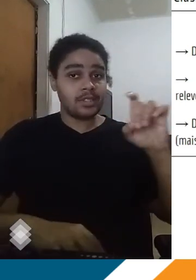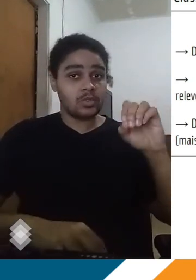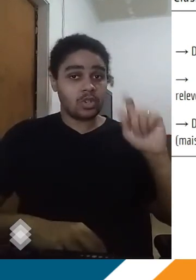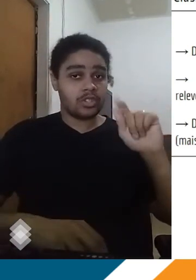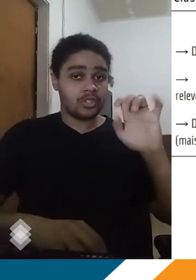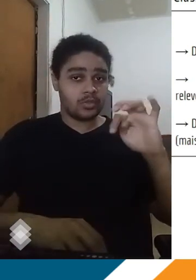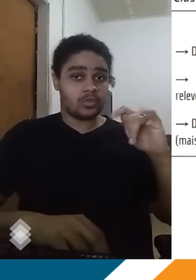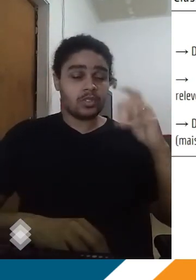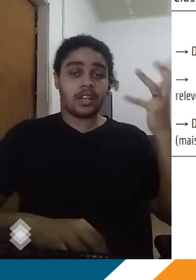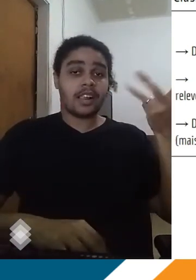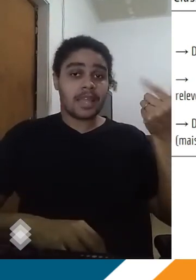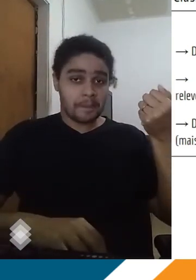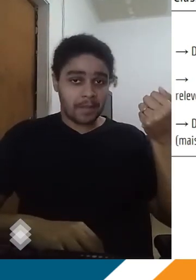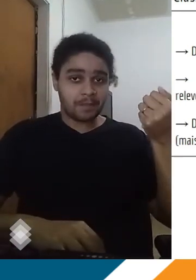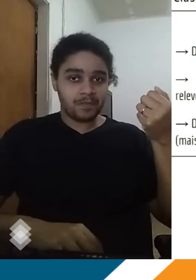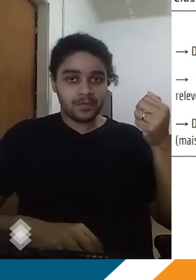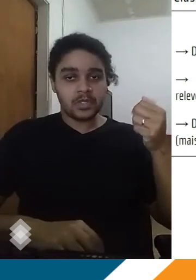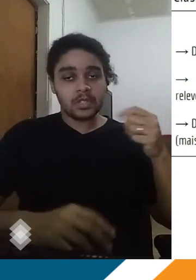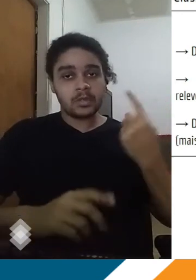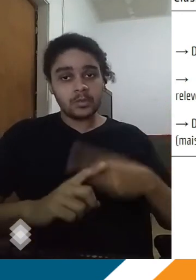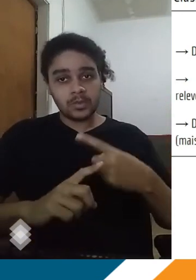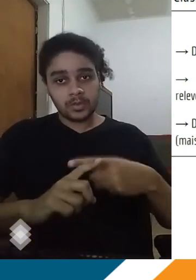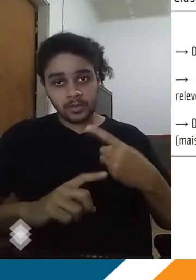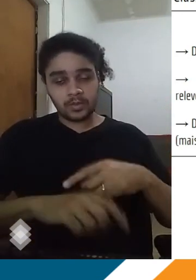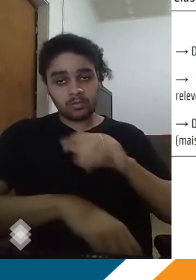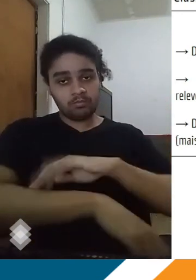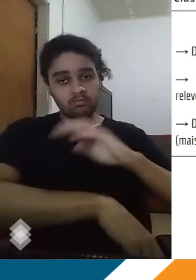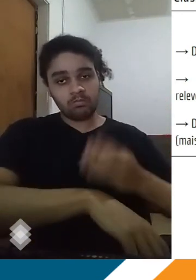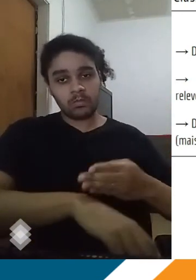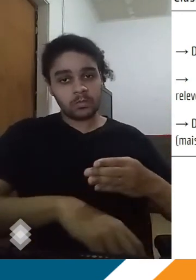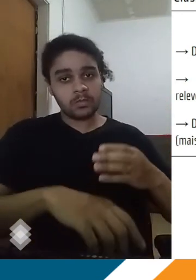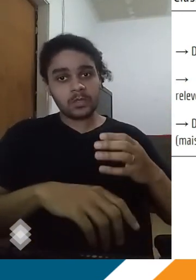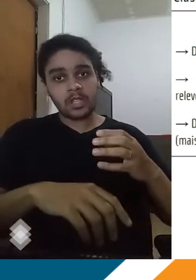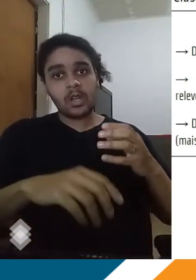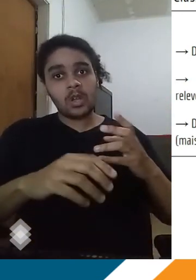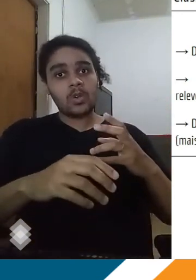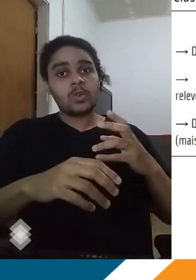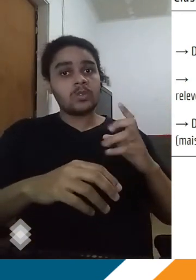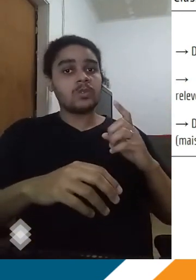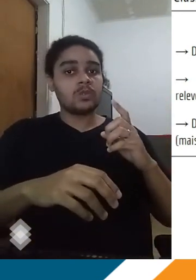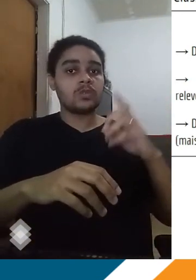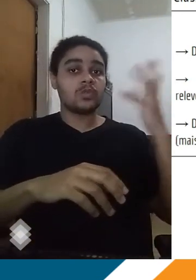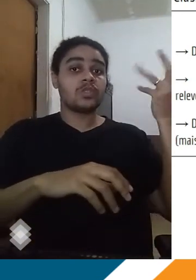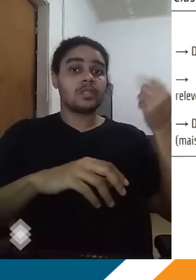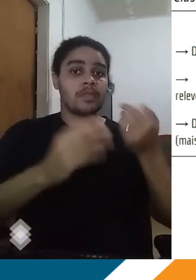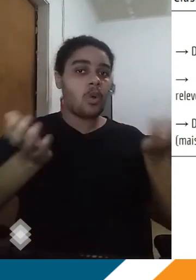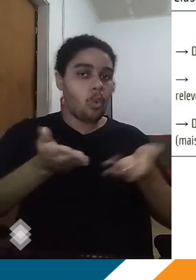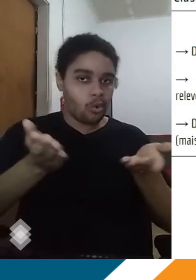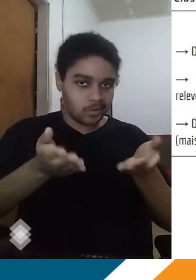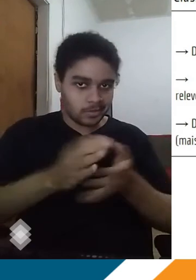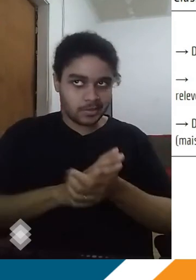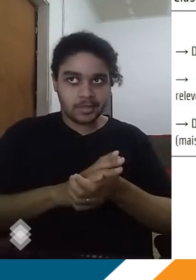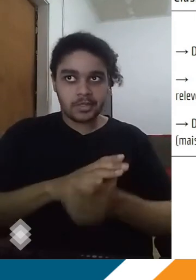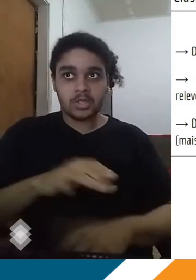formação do relevo, mais especificamente aos climas atuais, ou seja, como o relevo foi formado a partir do clima que a gente